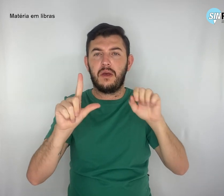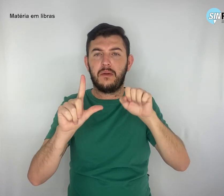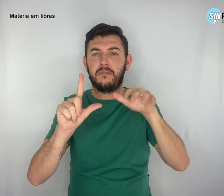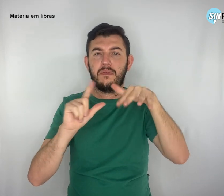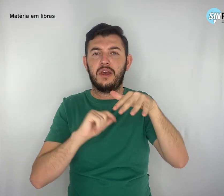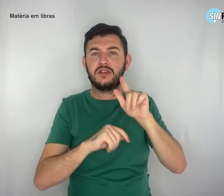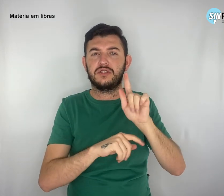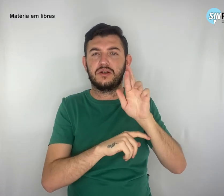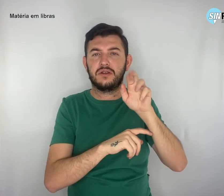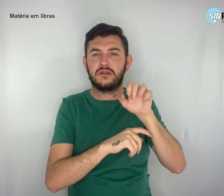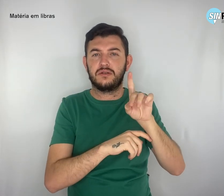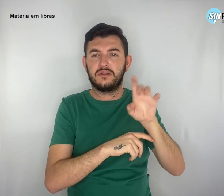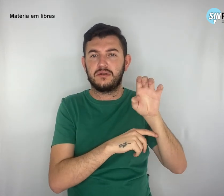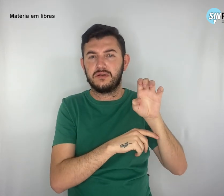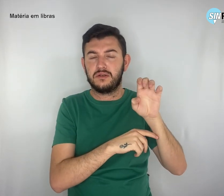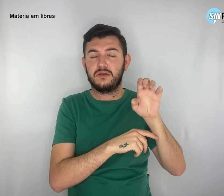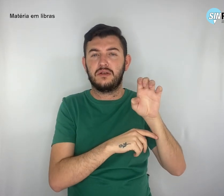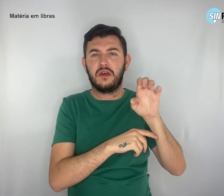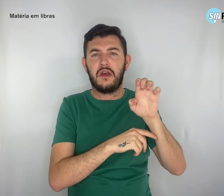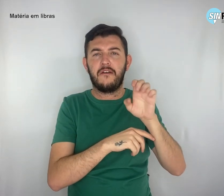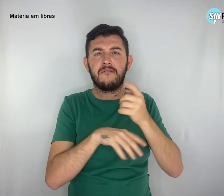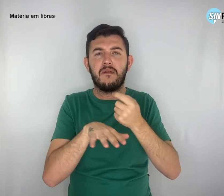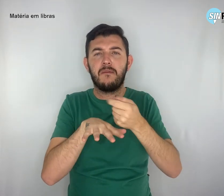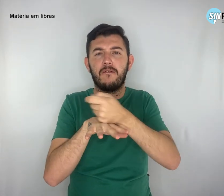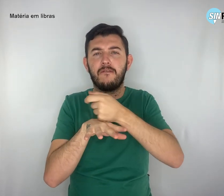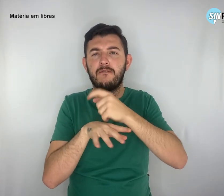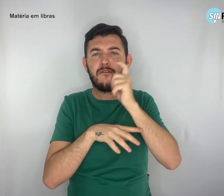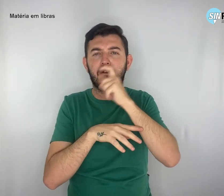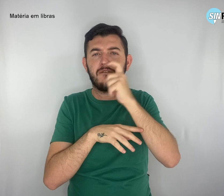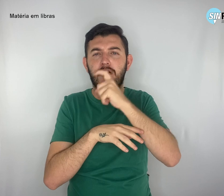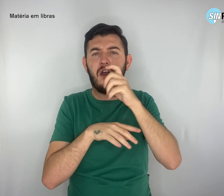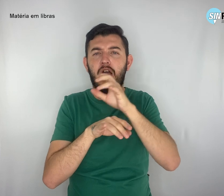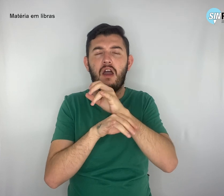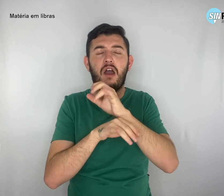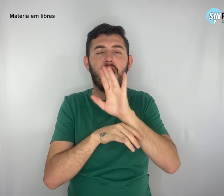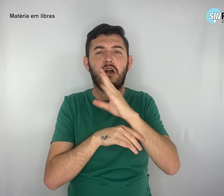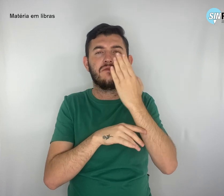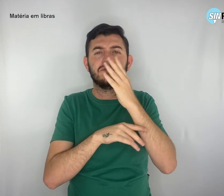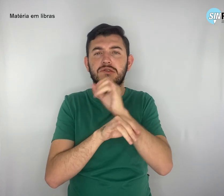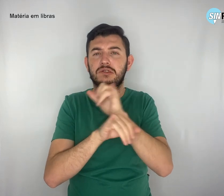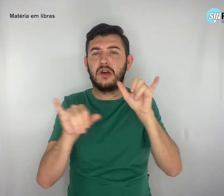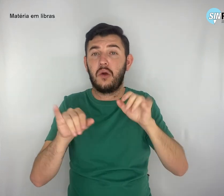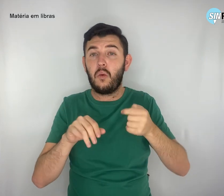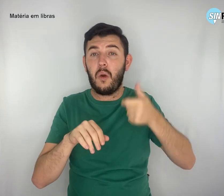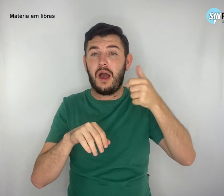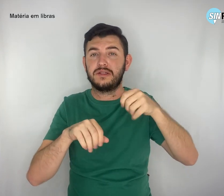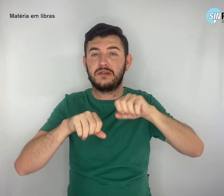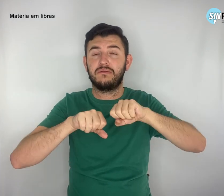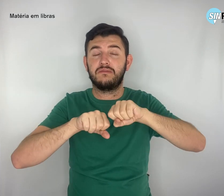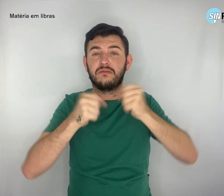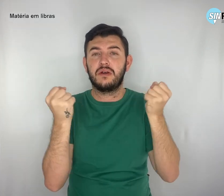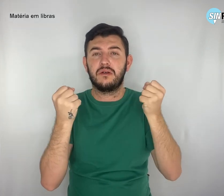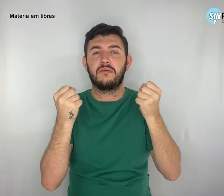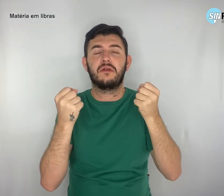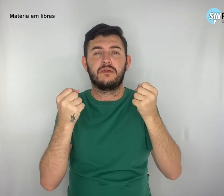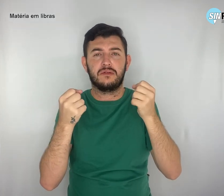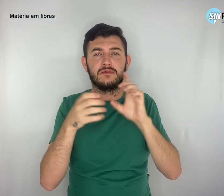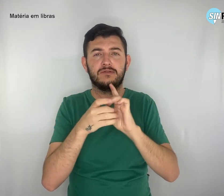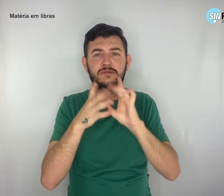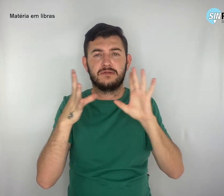notícias falsas quase destruíram a democracia e serviram para encobrir uma sequência